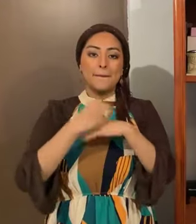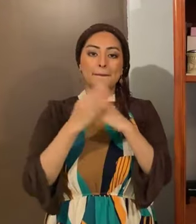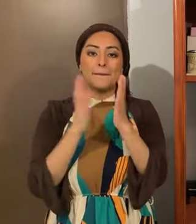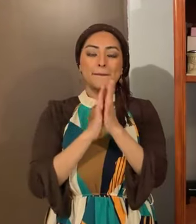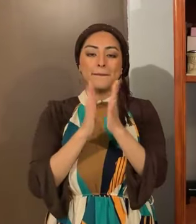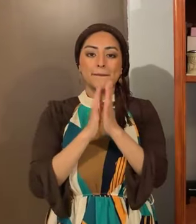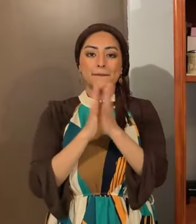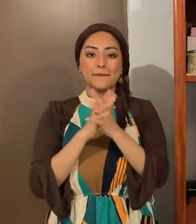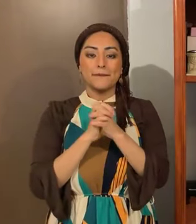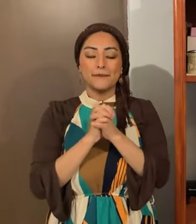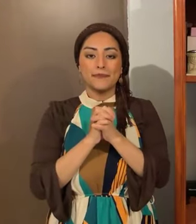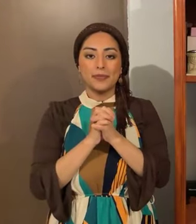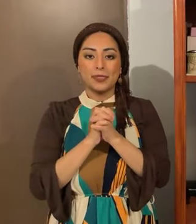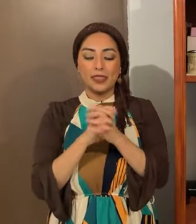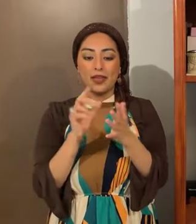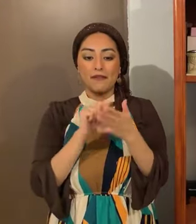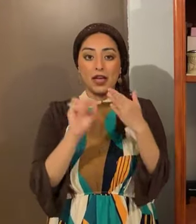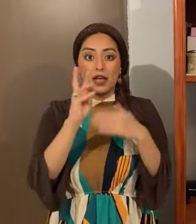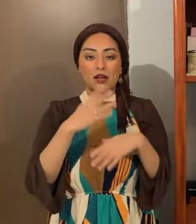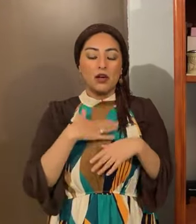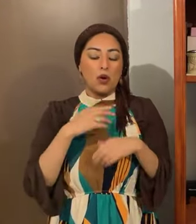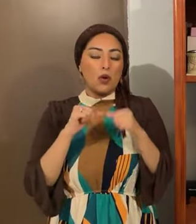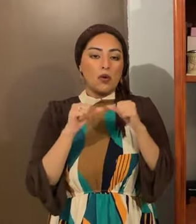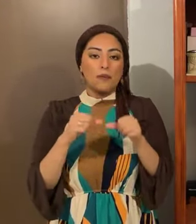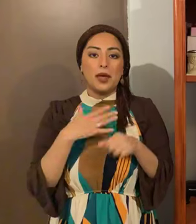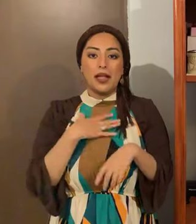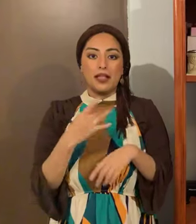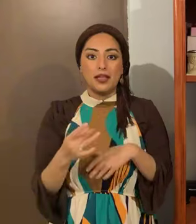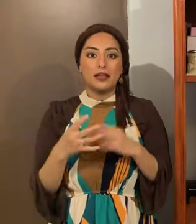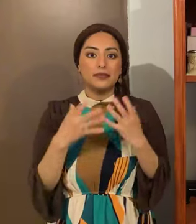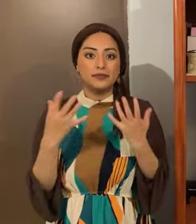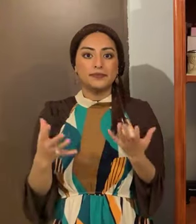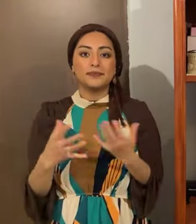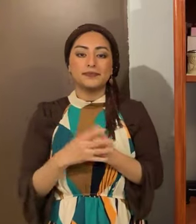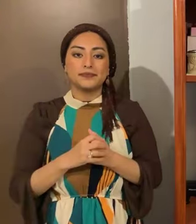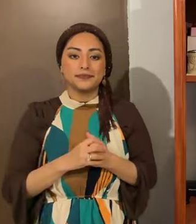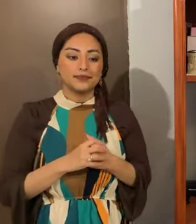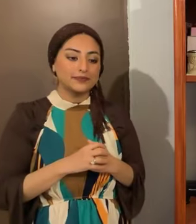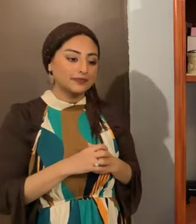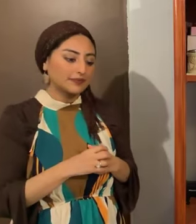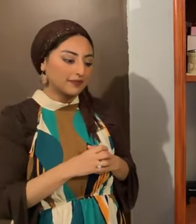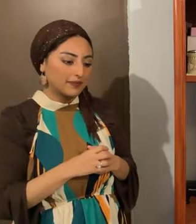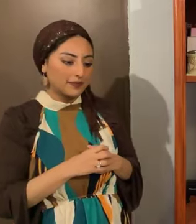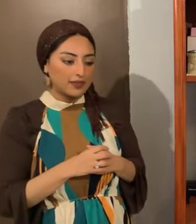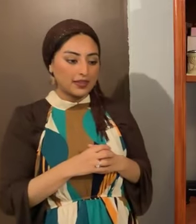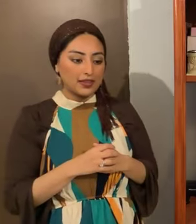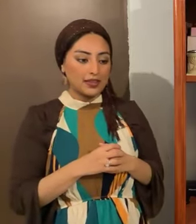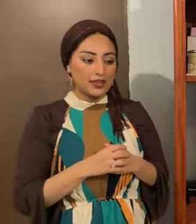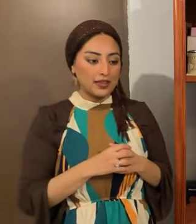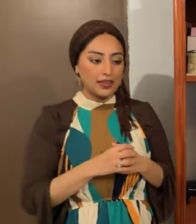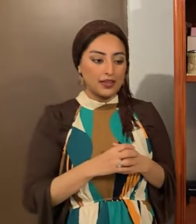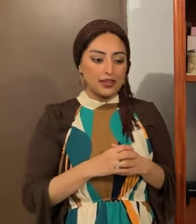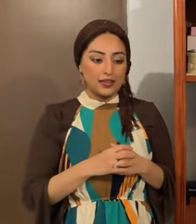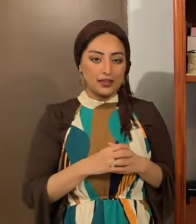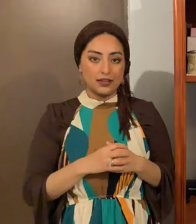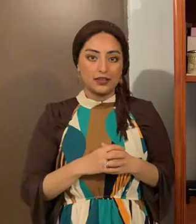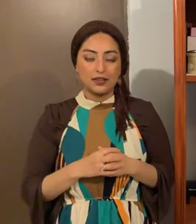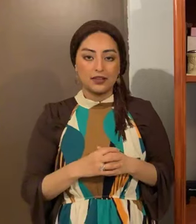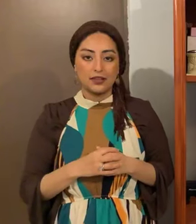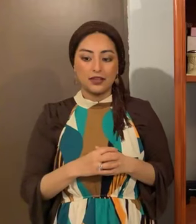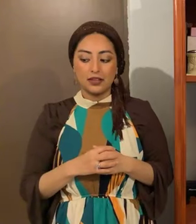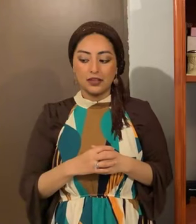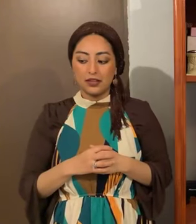Yahshua. Este verso a mí siempre me ha impactado mucho, digo, como muchos en el Tanaj, en la